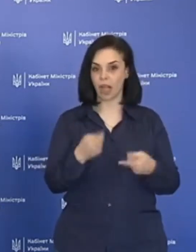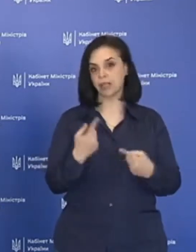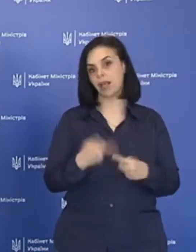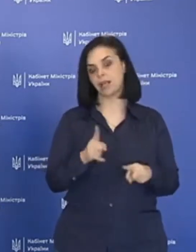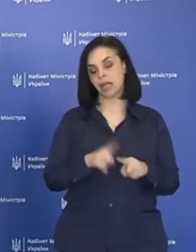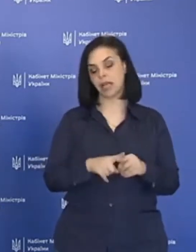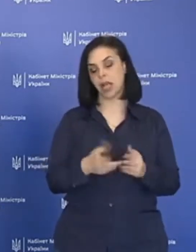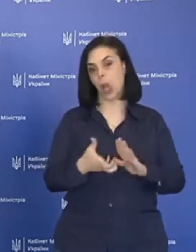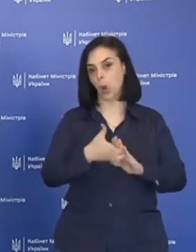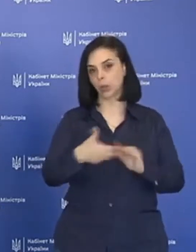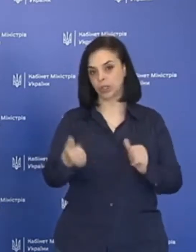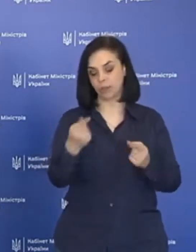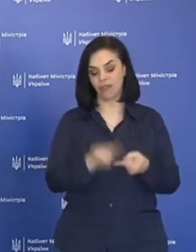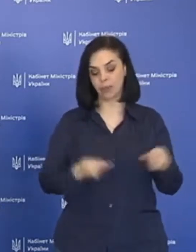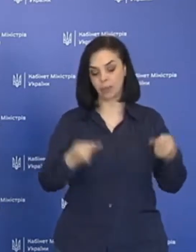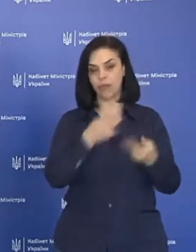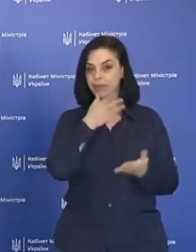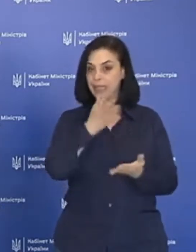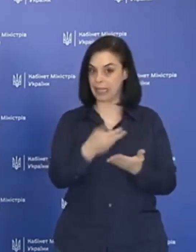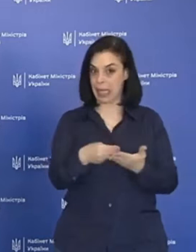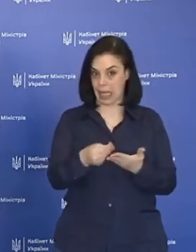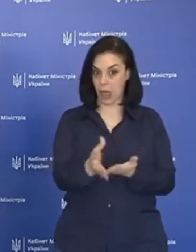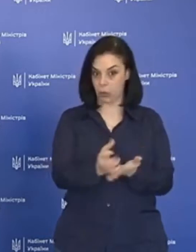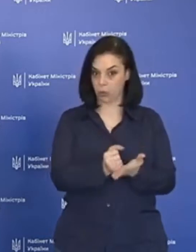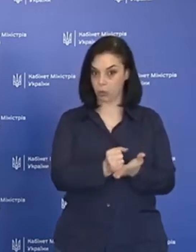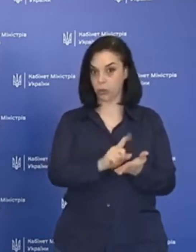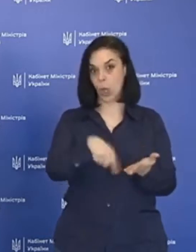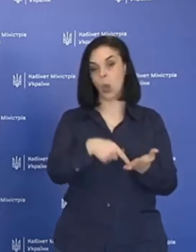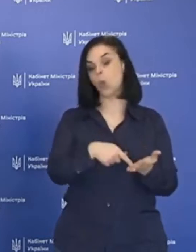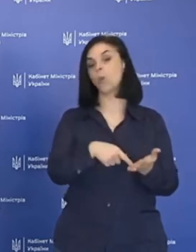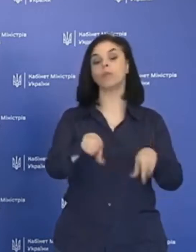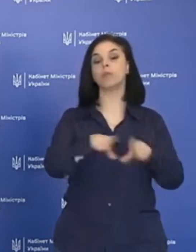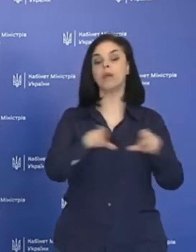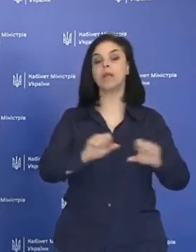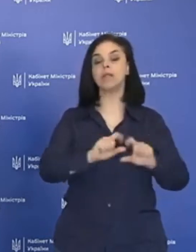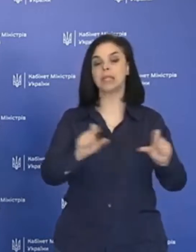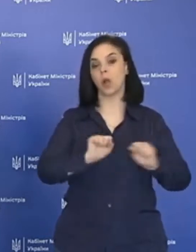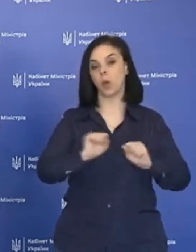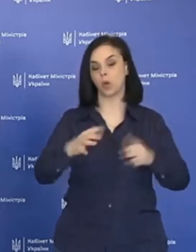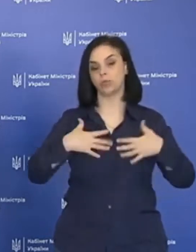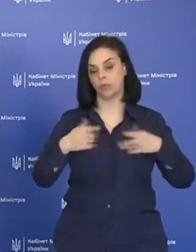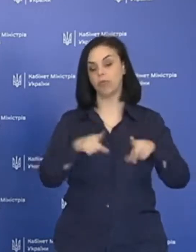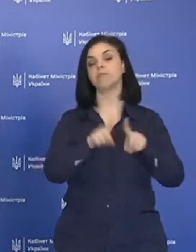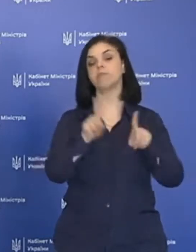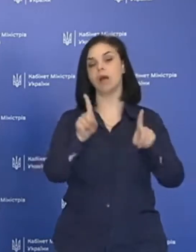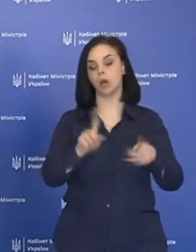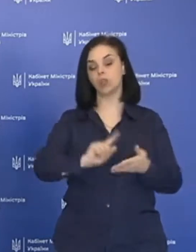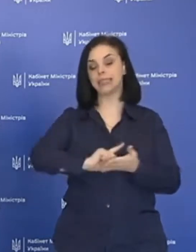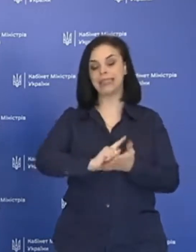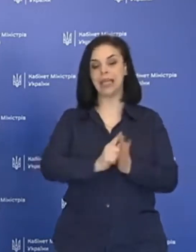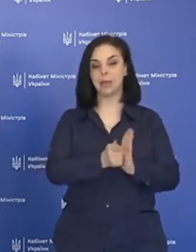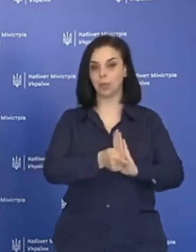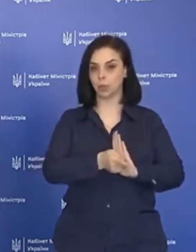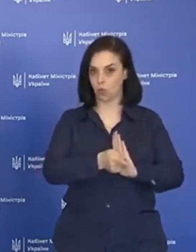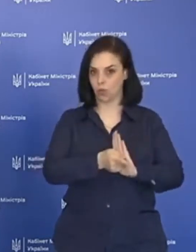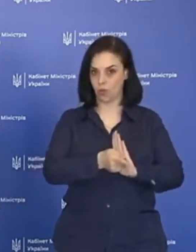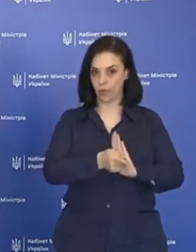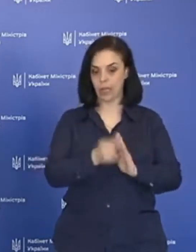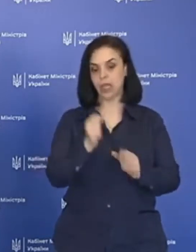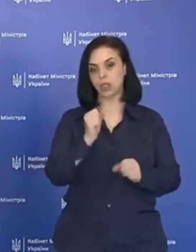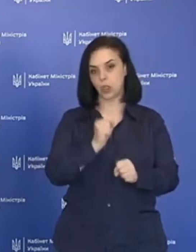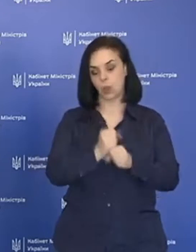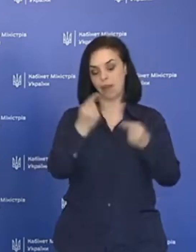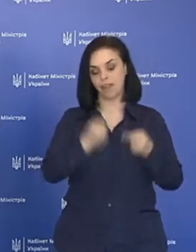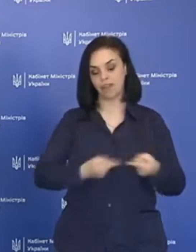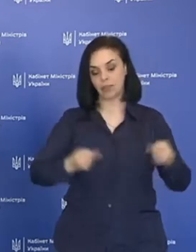яка отримує відповідний ресурс, та комунальні заклади охорони здоров'я, вони теж терміново